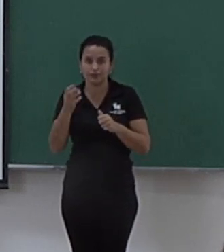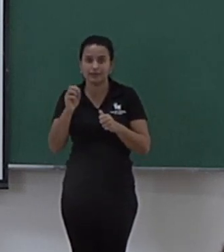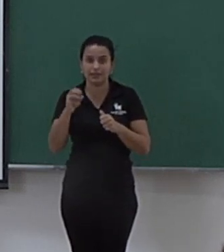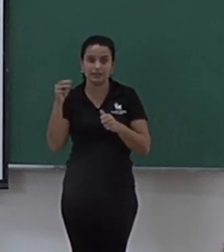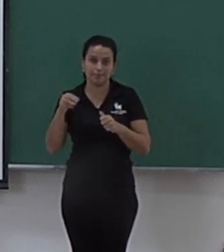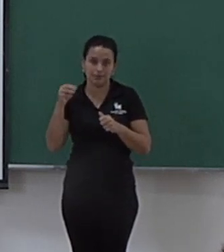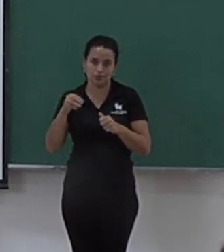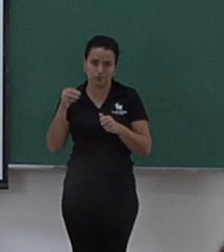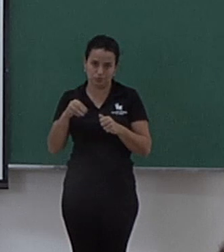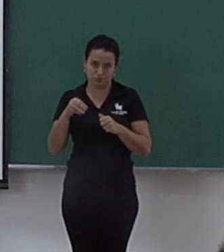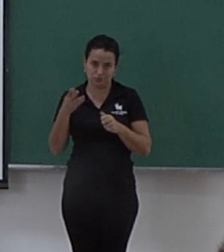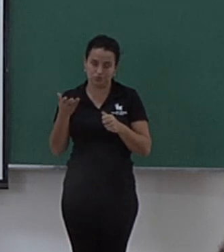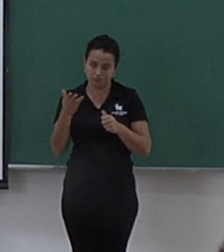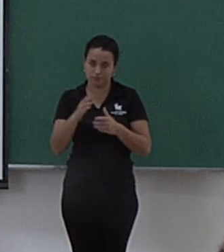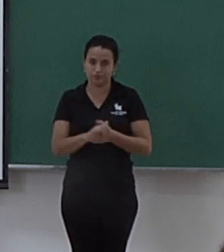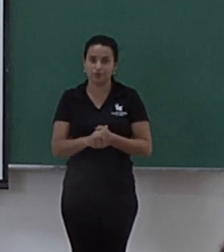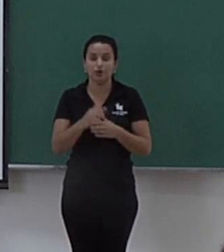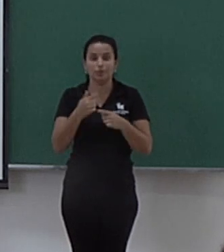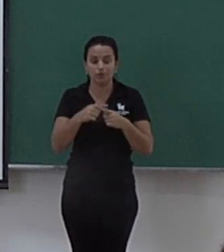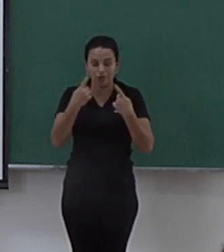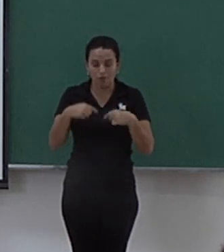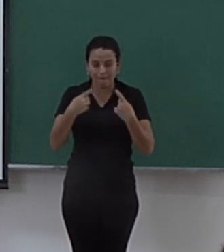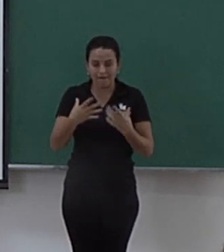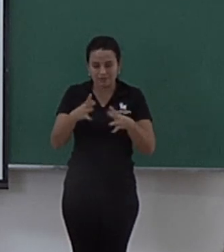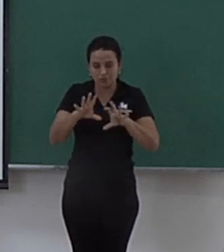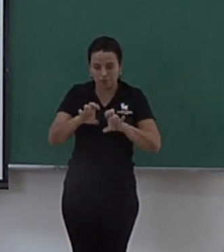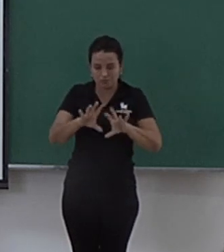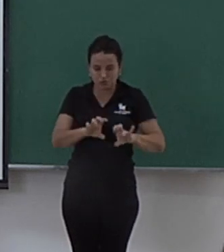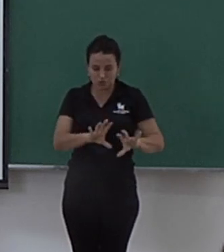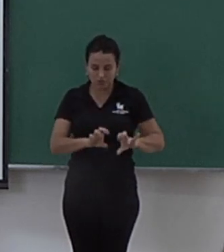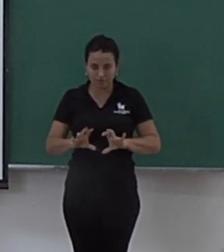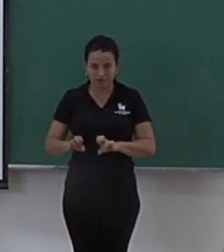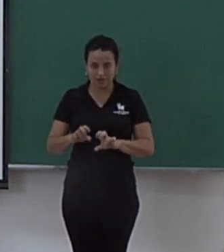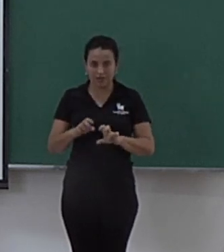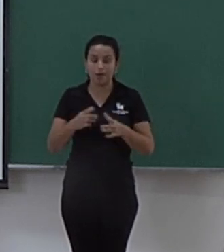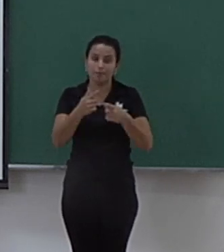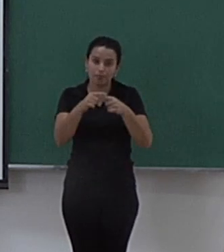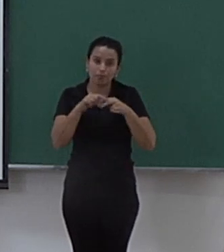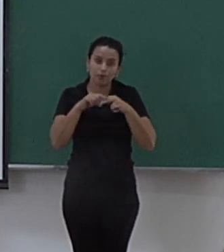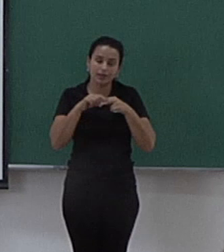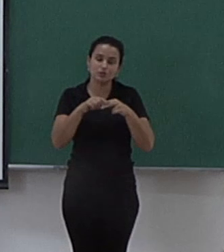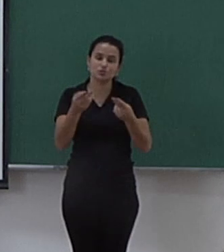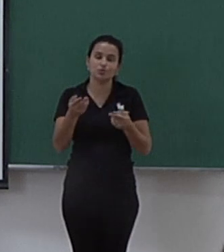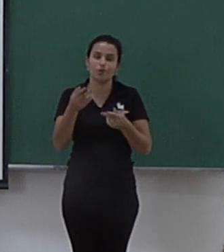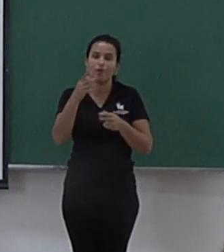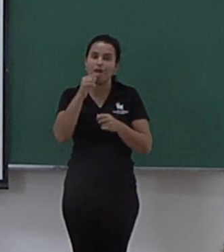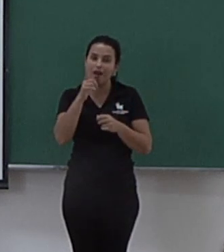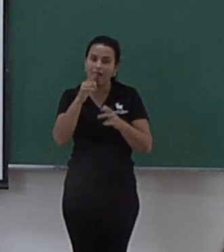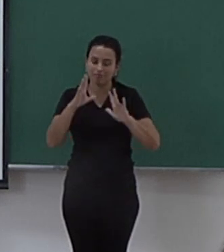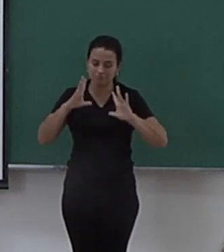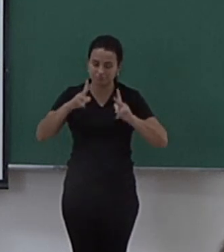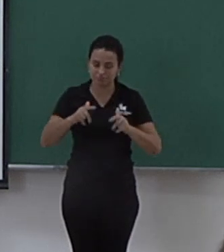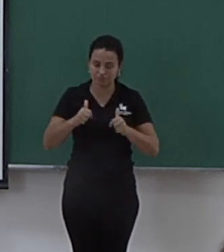ficar extremamente diluído, porque o organismo vai absorvendo, então tem que ser lavagem em abundância. Eu acredito que a melhor